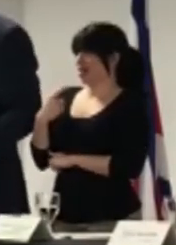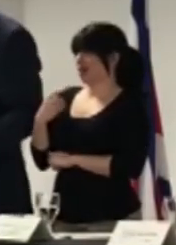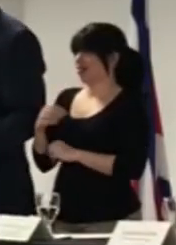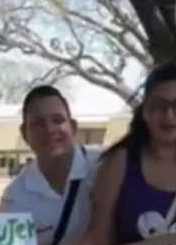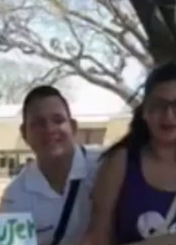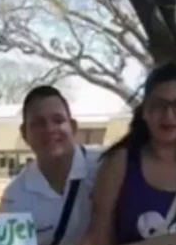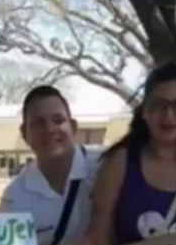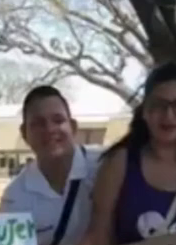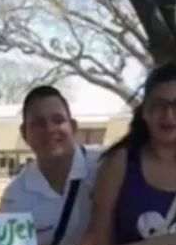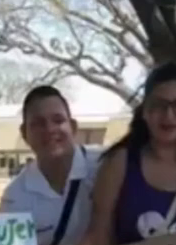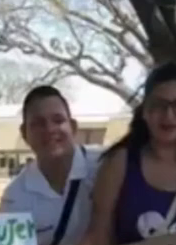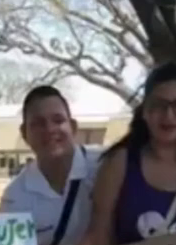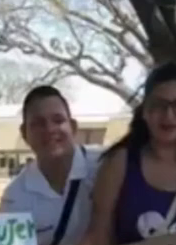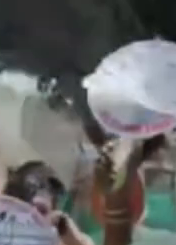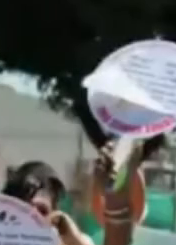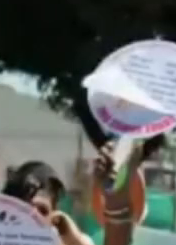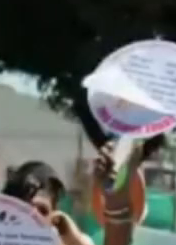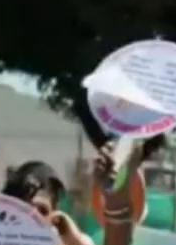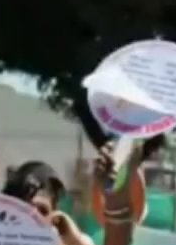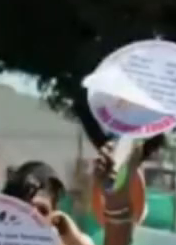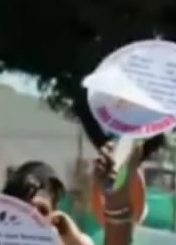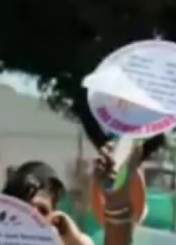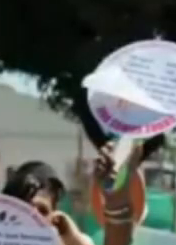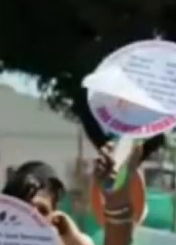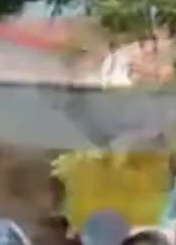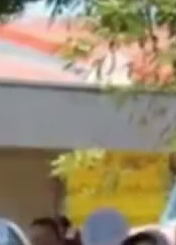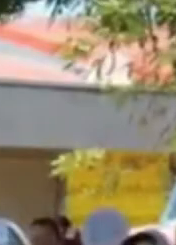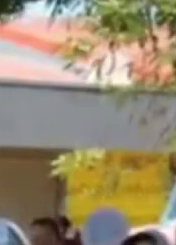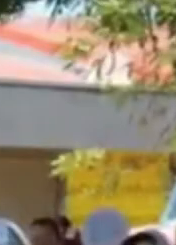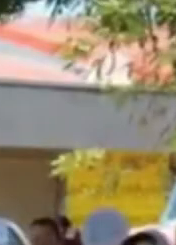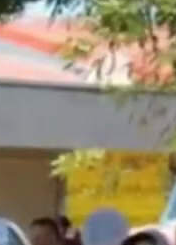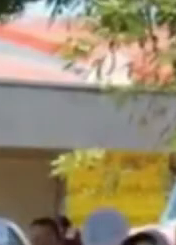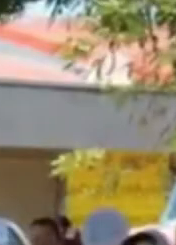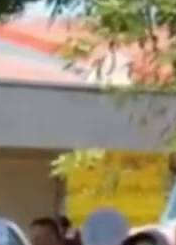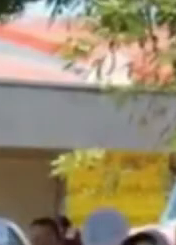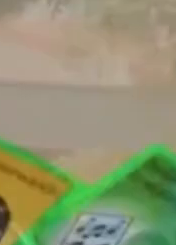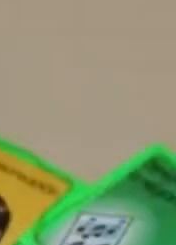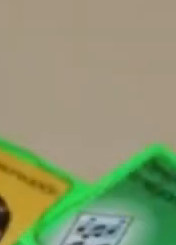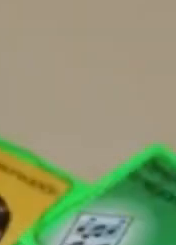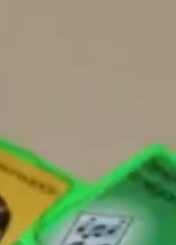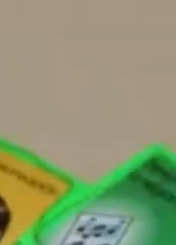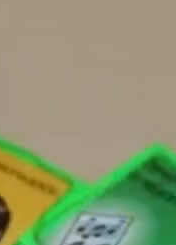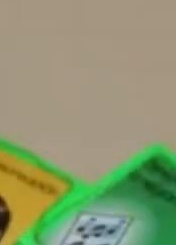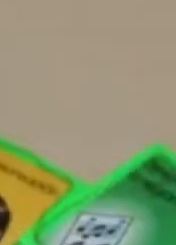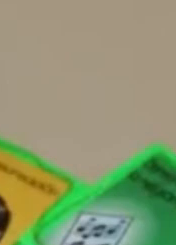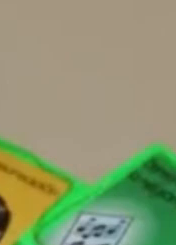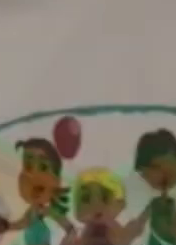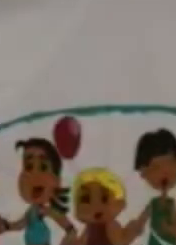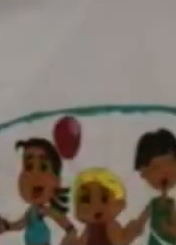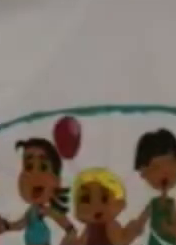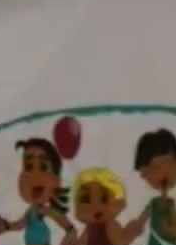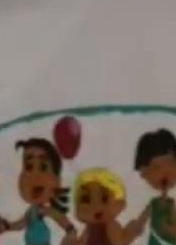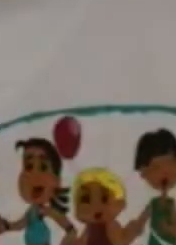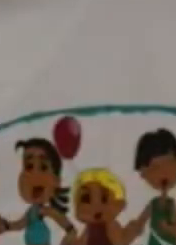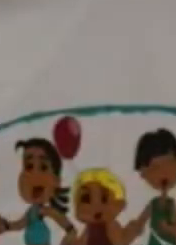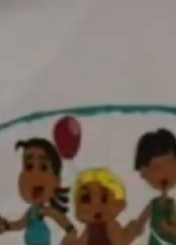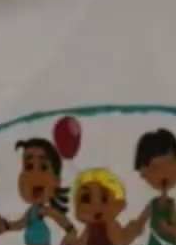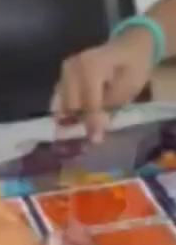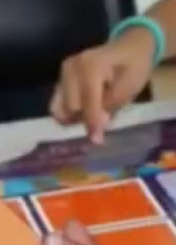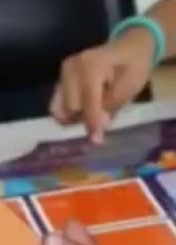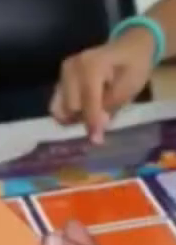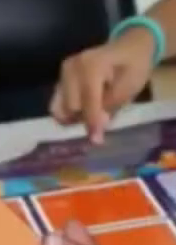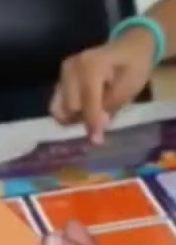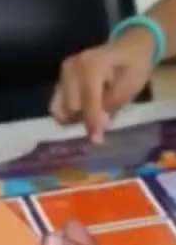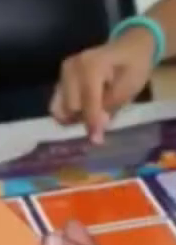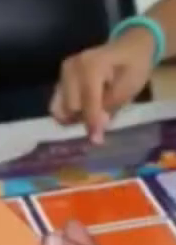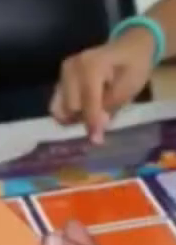matan. Según los datos suministrados por el estatal Instituto Nacional de las Mujeres, al lunes 12 de marzo se han dado 14 muertes violentas